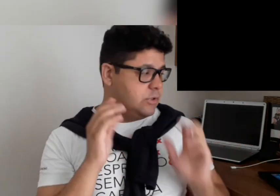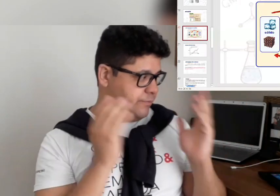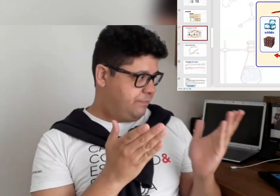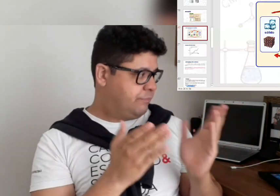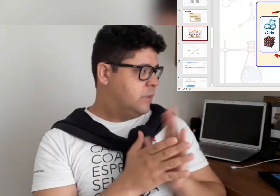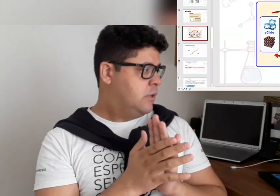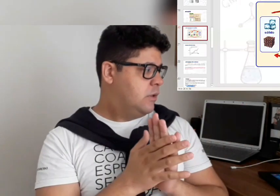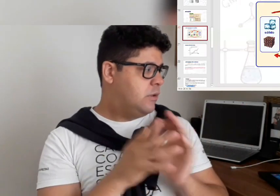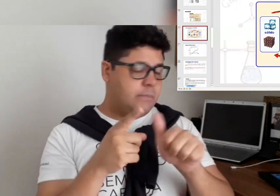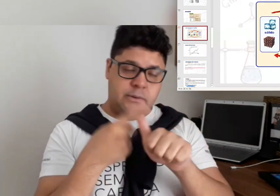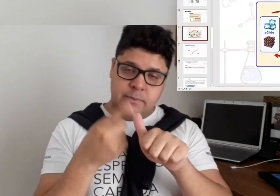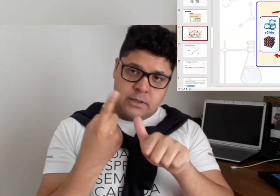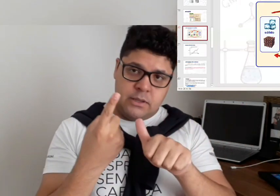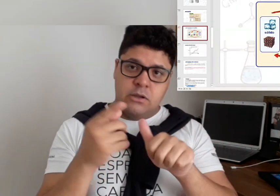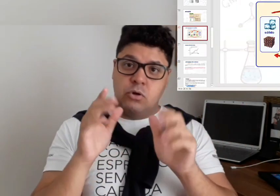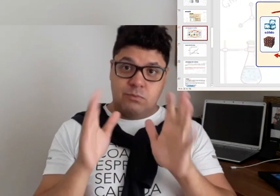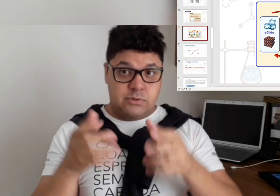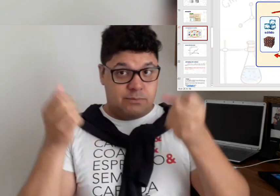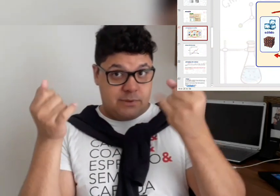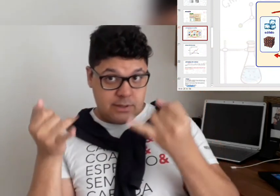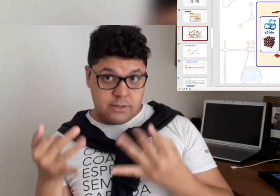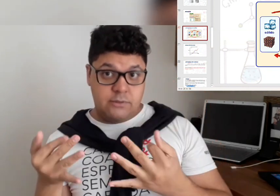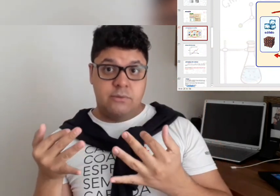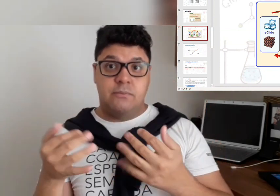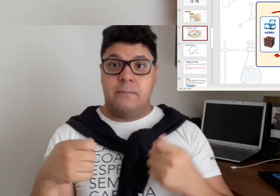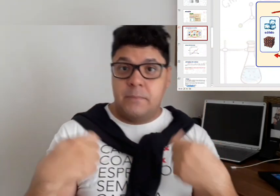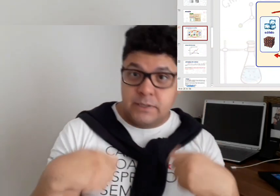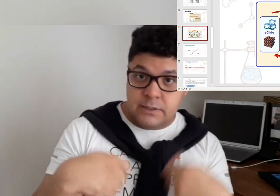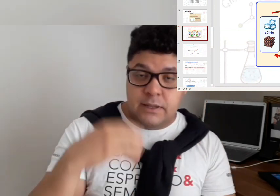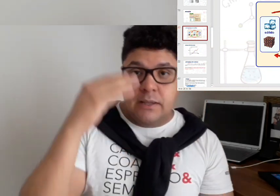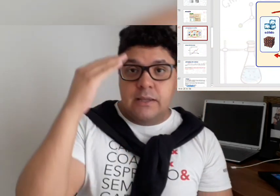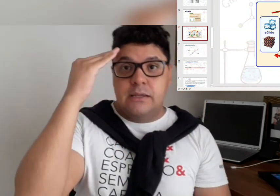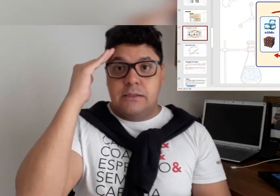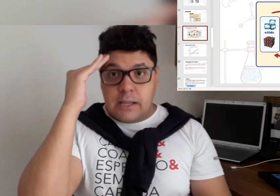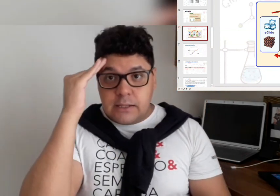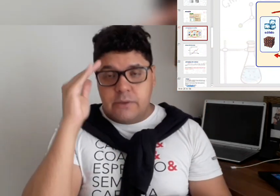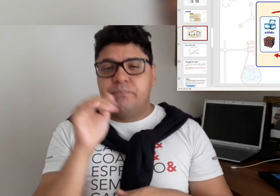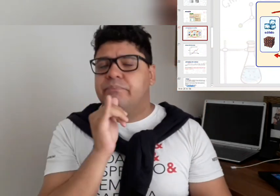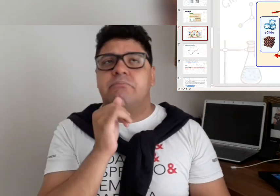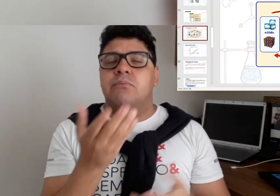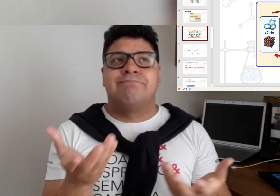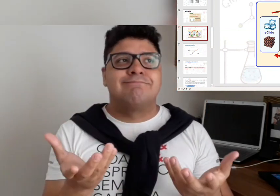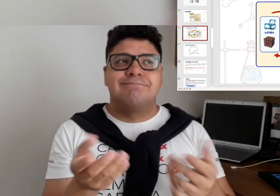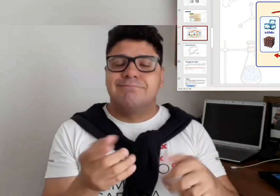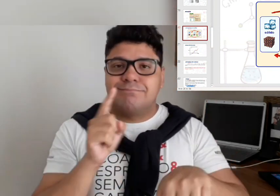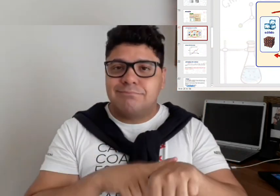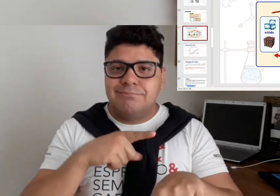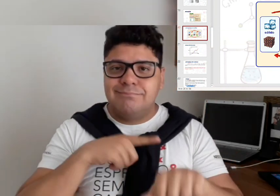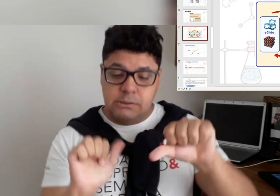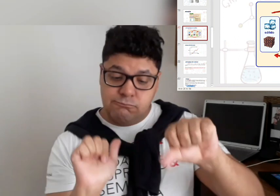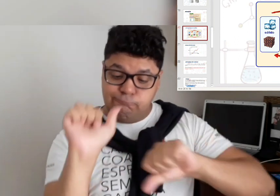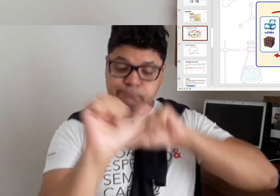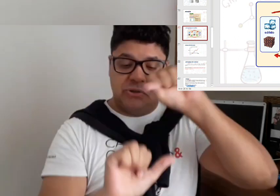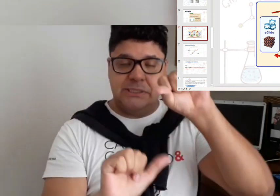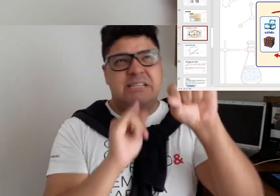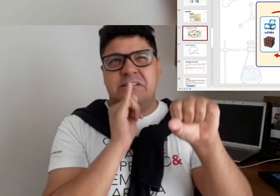Beleza. Ó, então, como eu falei, né? A gente tem que entender as mudanças